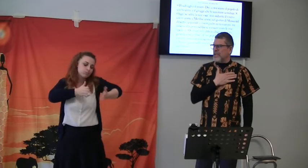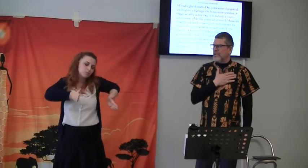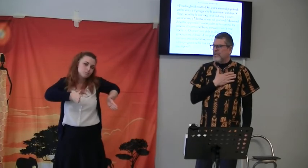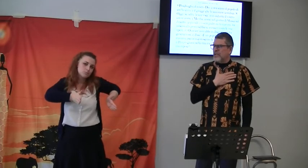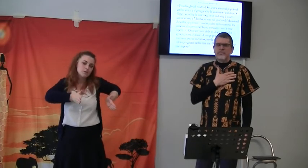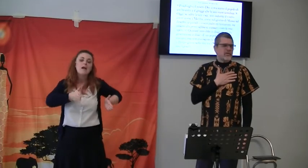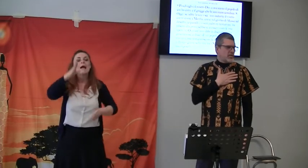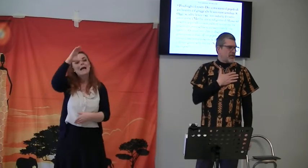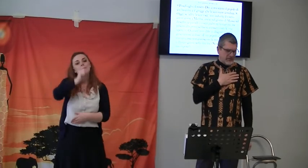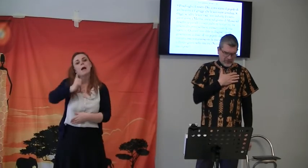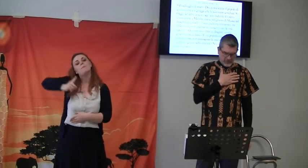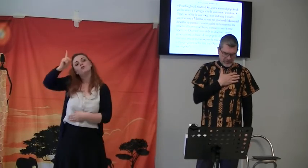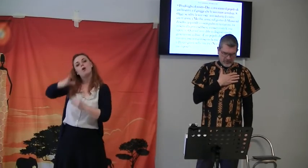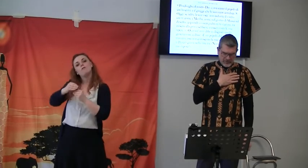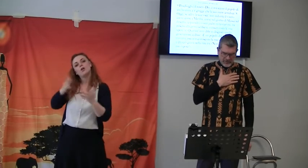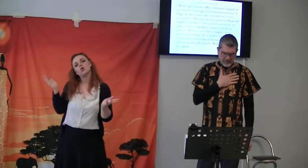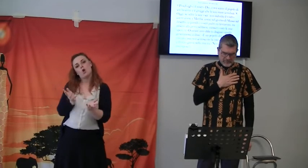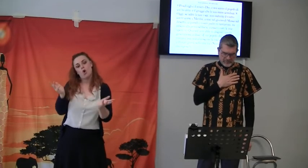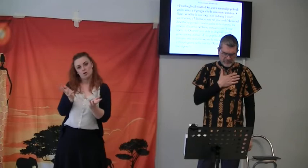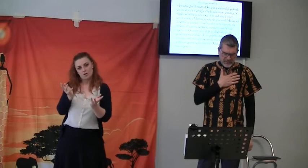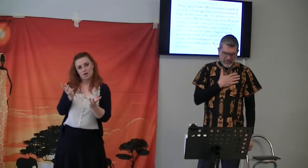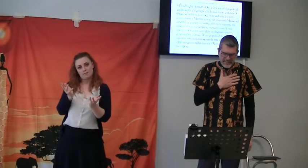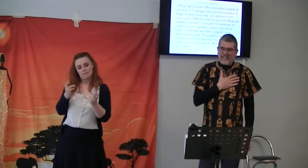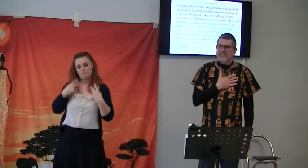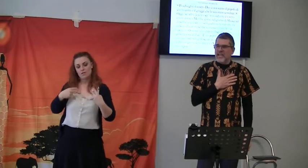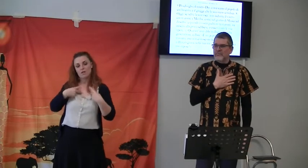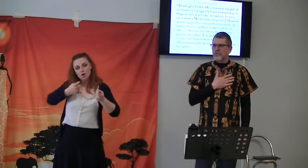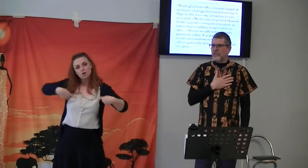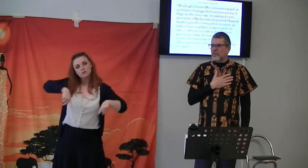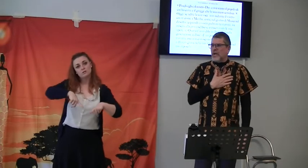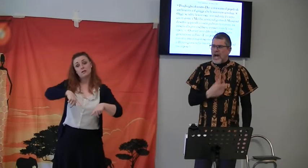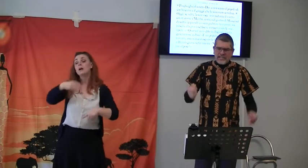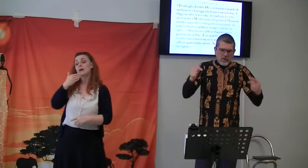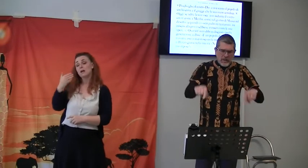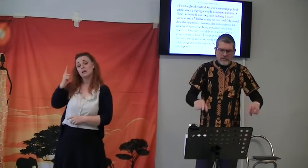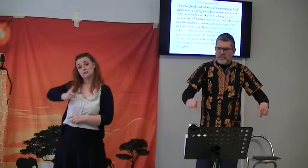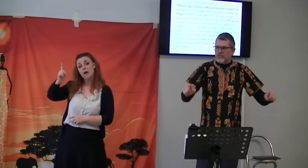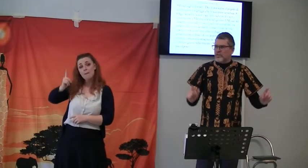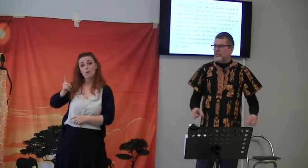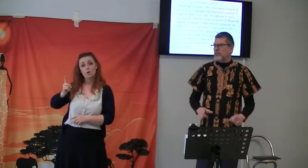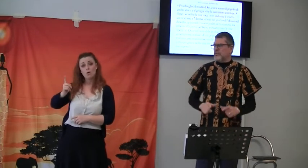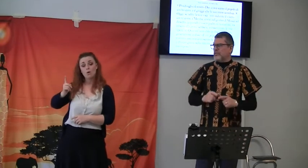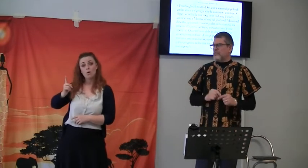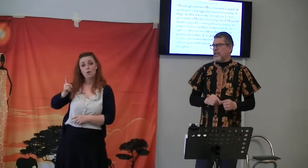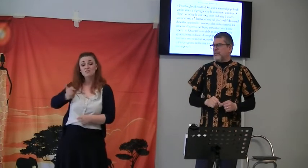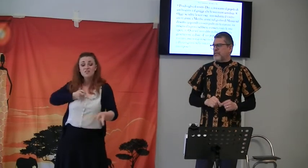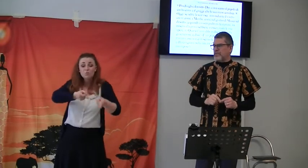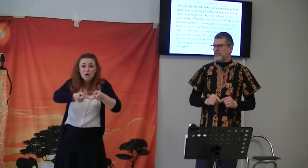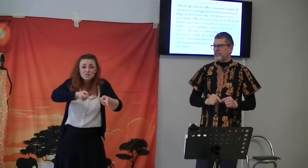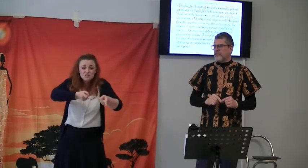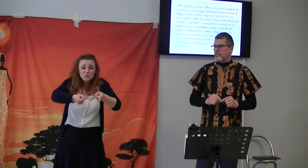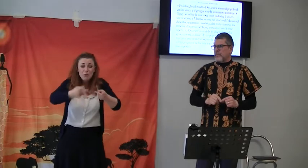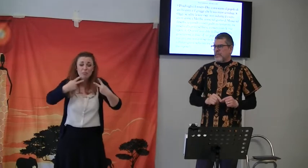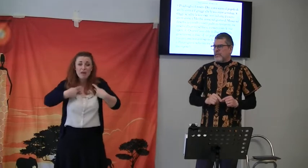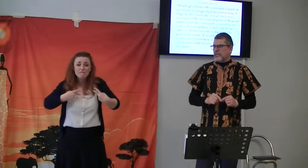quello che è e per quello che ha fatto nelle nostre vite. Ringraziamolo anche quando le situazioni non sono belle e